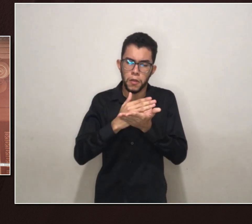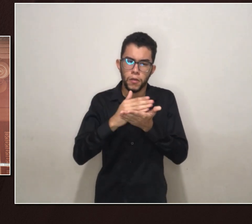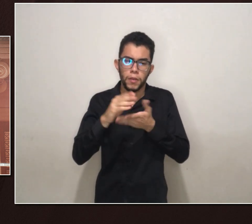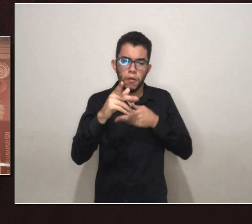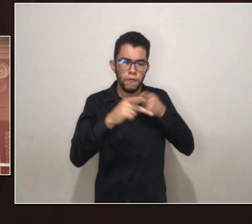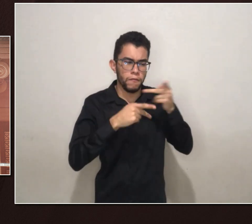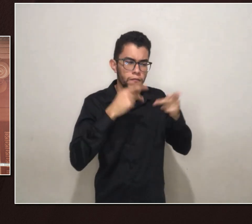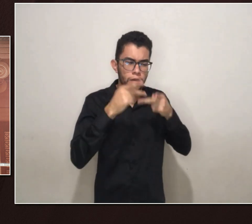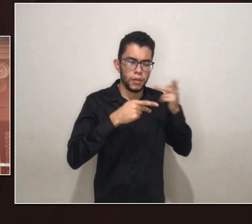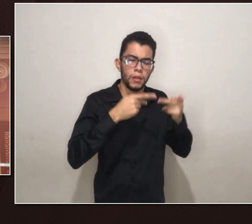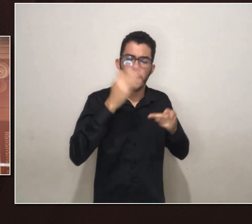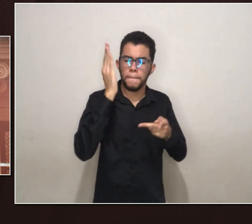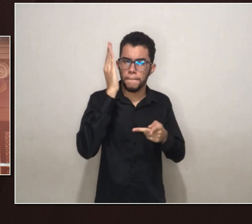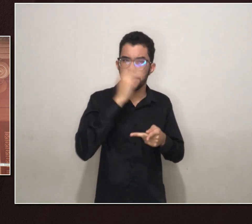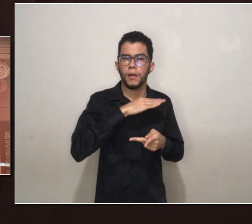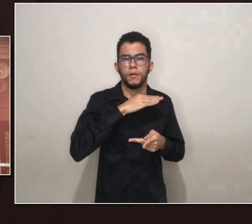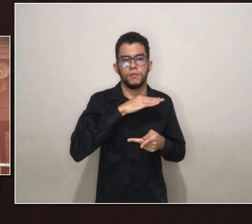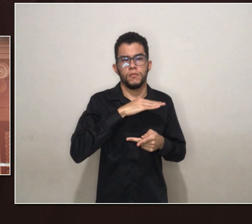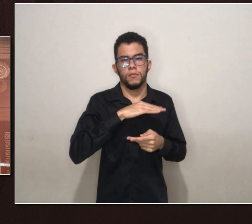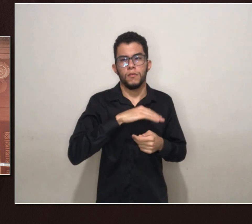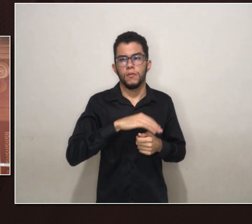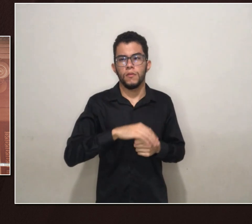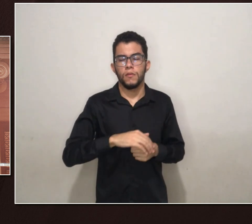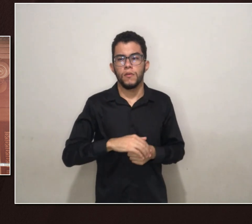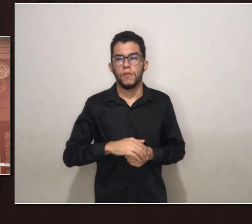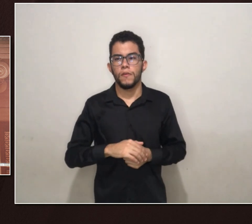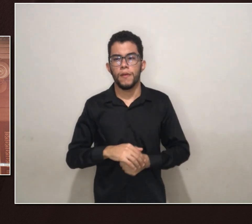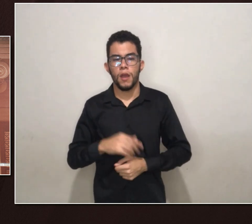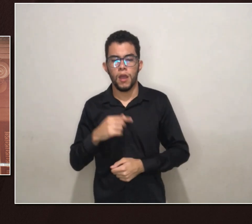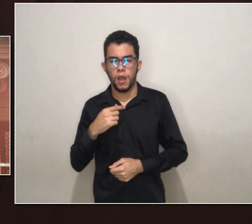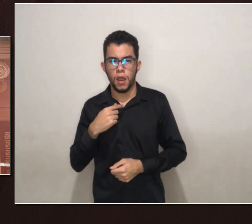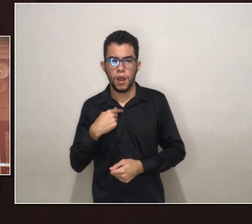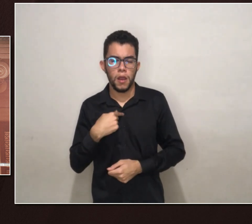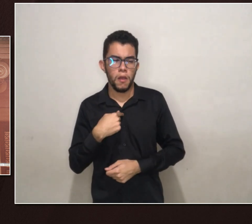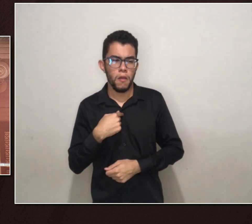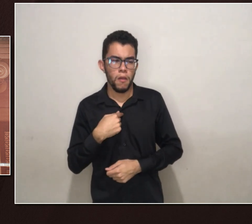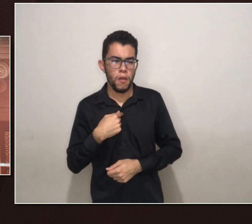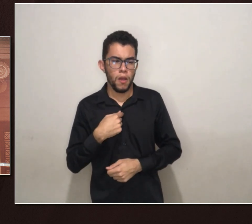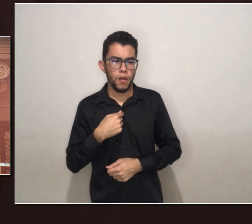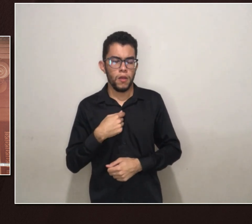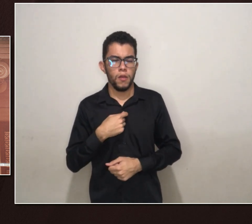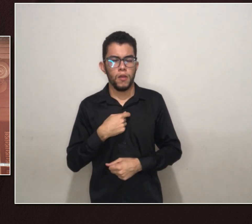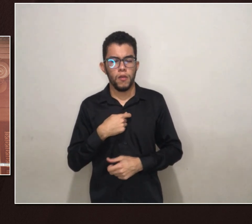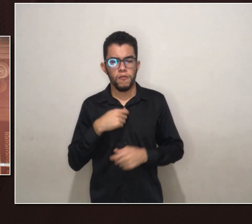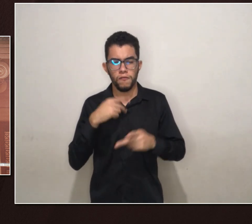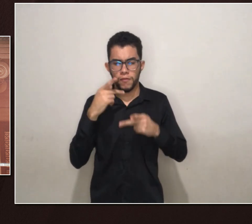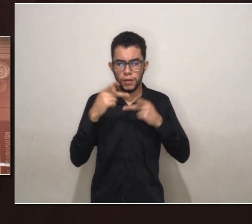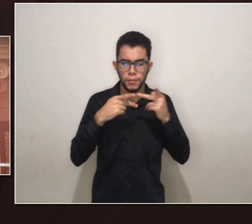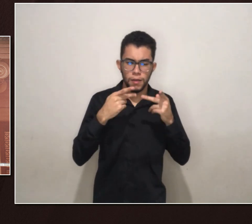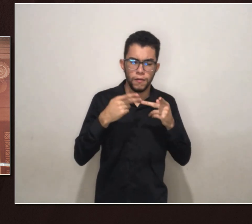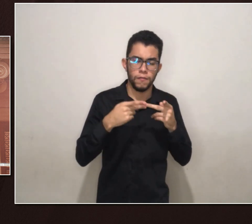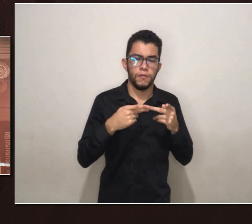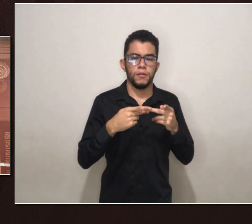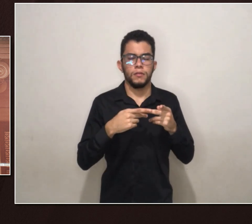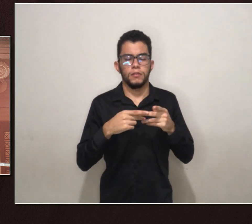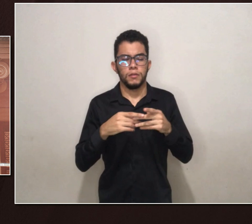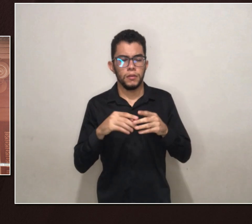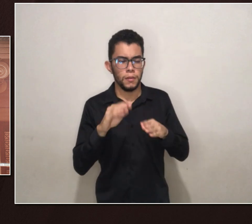estivesse defendendo, né, procurando ajudar os irmãos com relação a isso, eu fui contaminado com a morte,